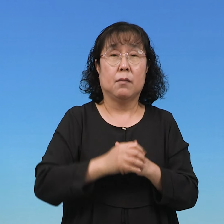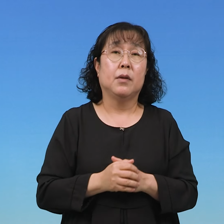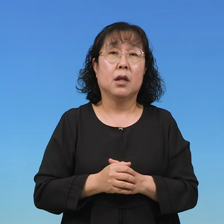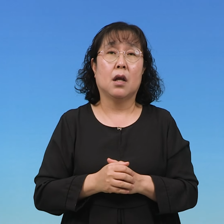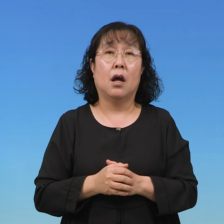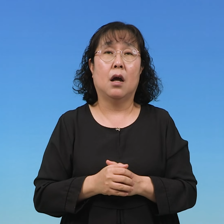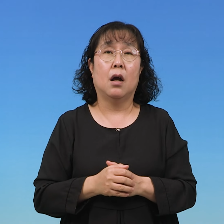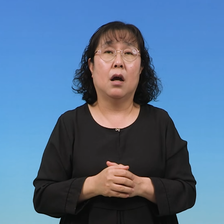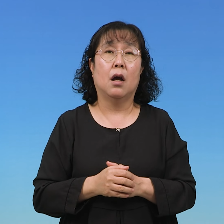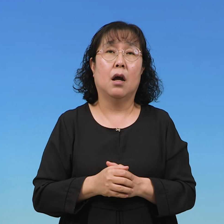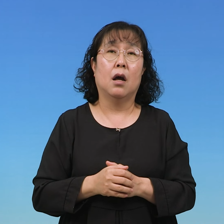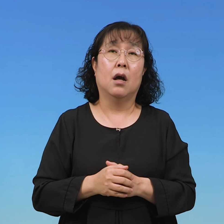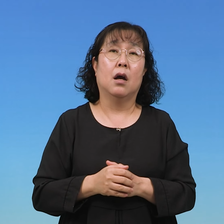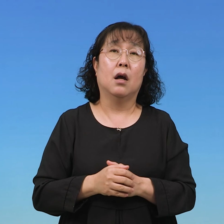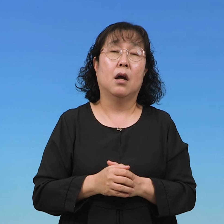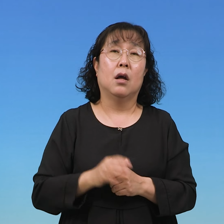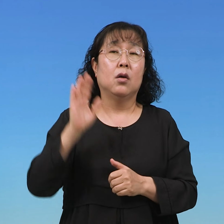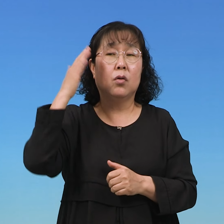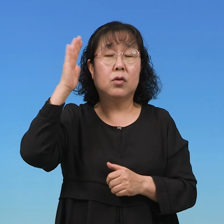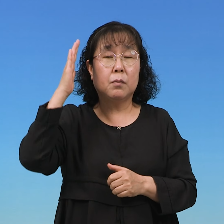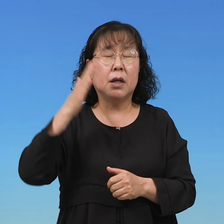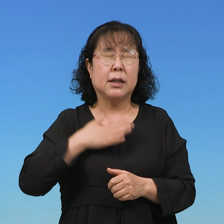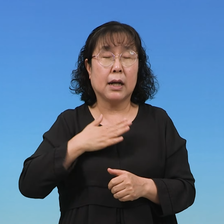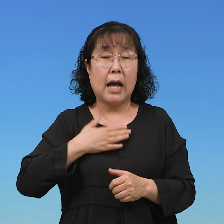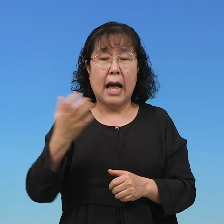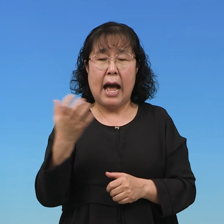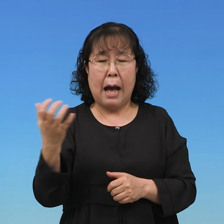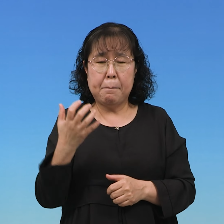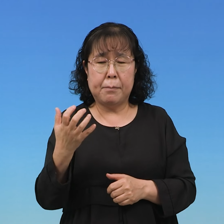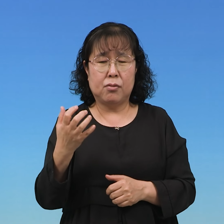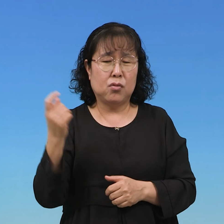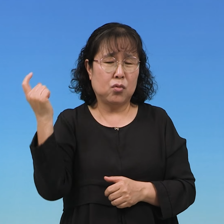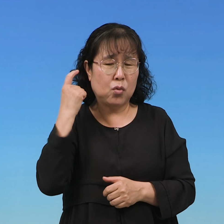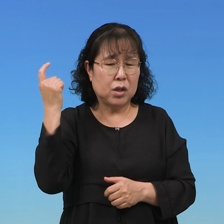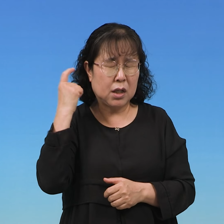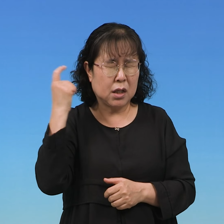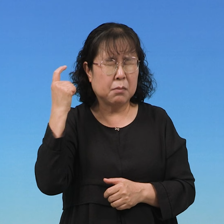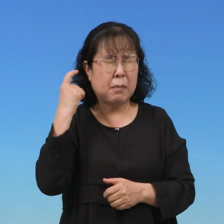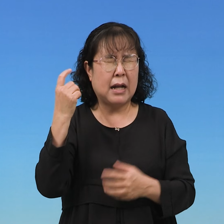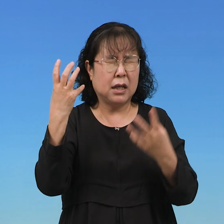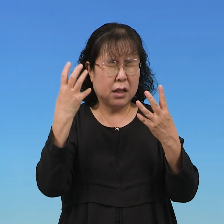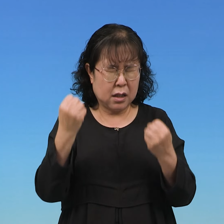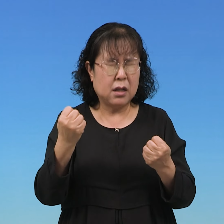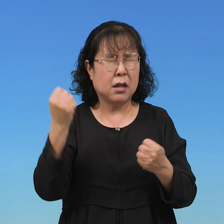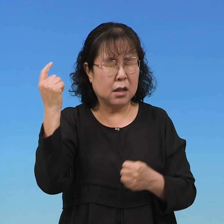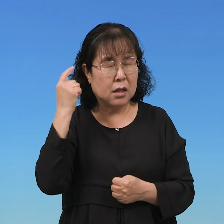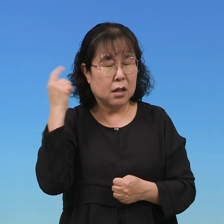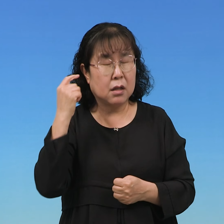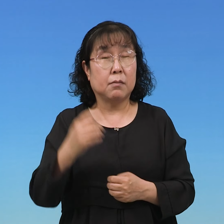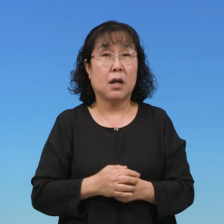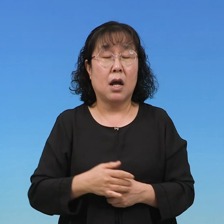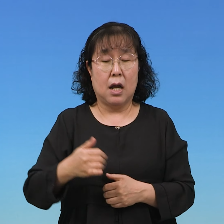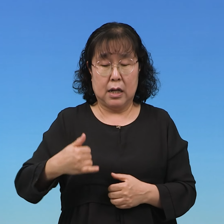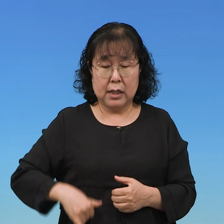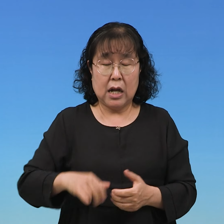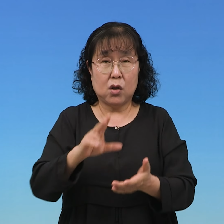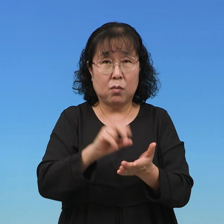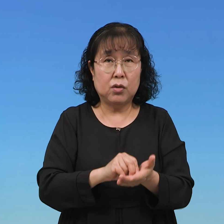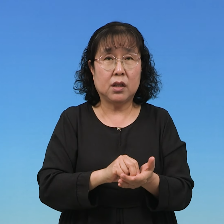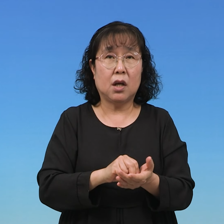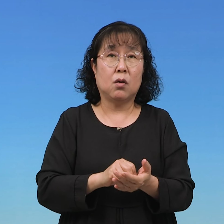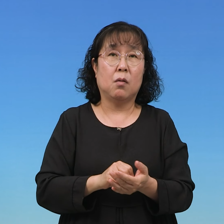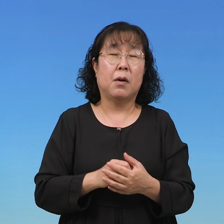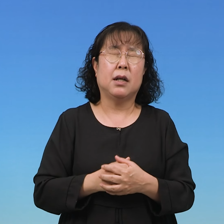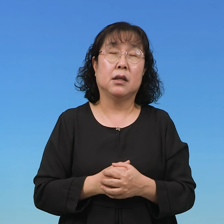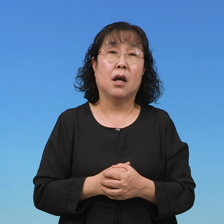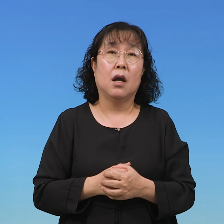이유 때문이에요. 유난히 요 근래에 아픈 소식이 많이 전해드렸습니다. 자녀 문제로